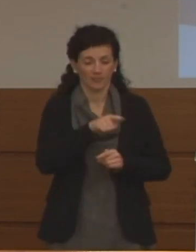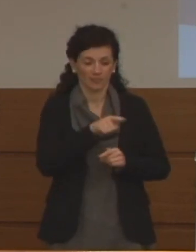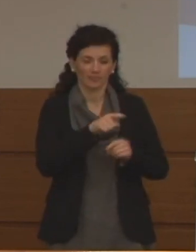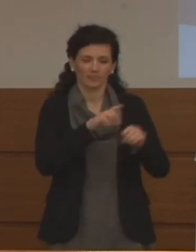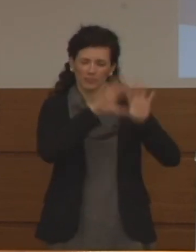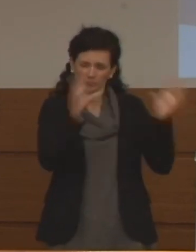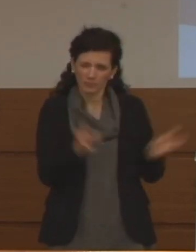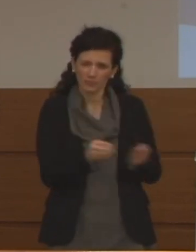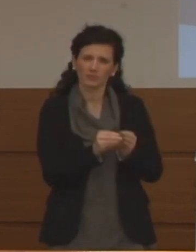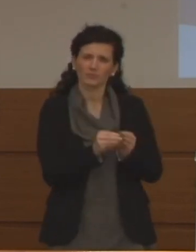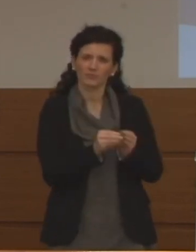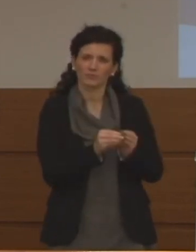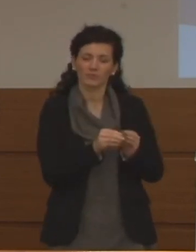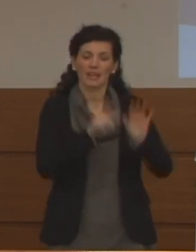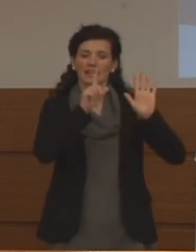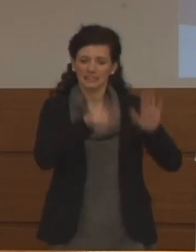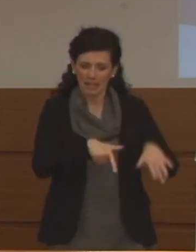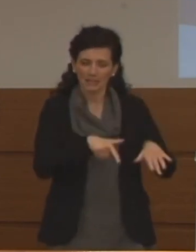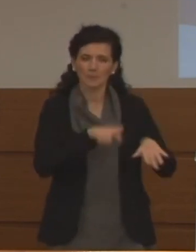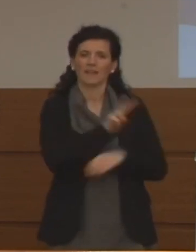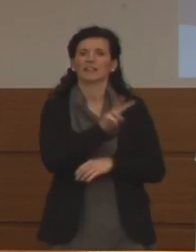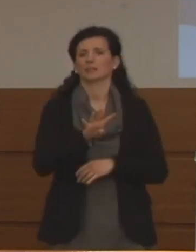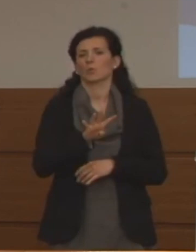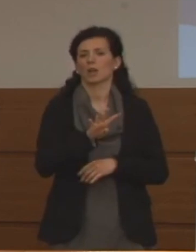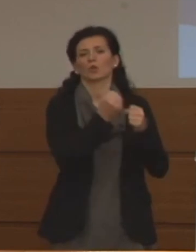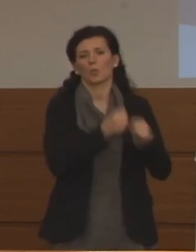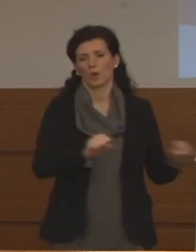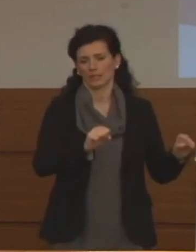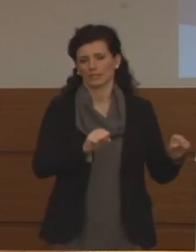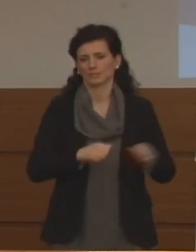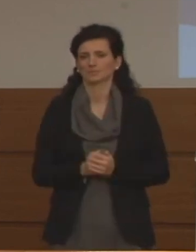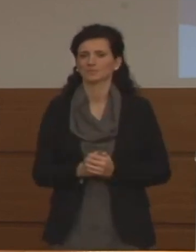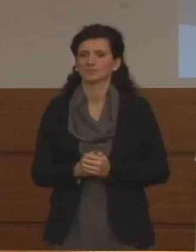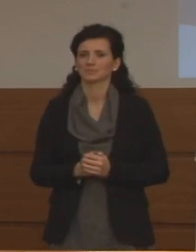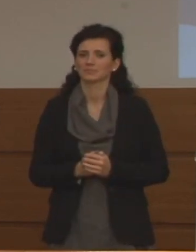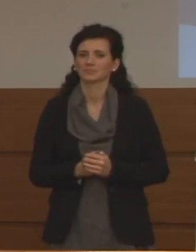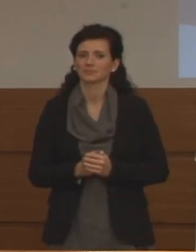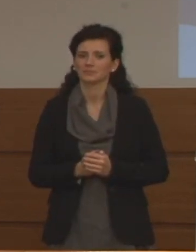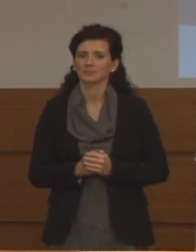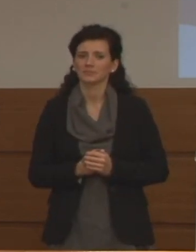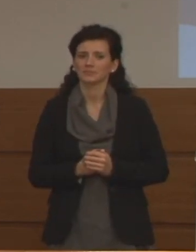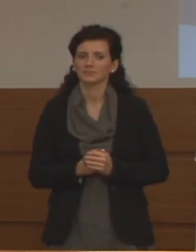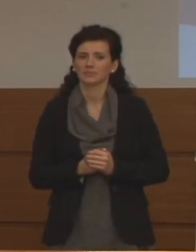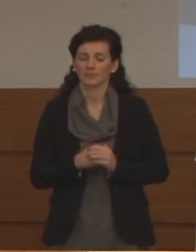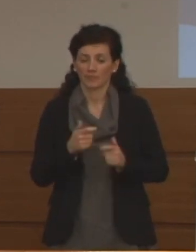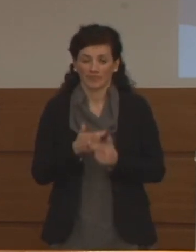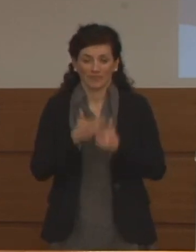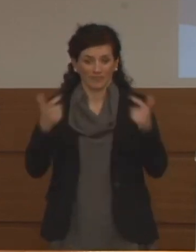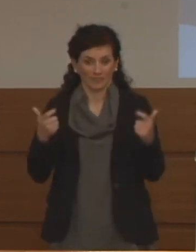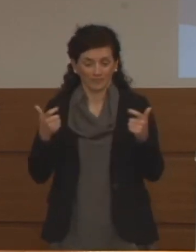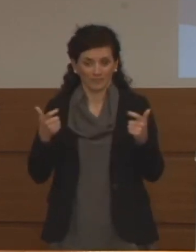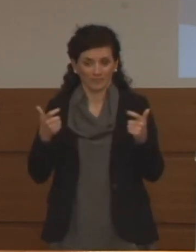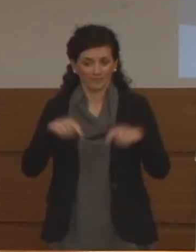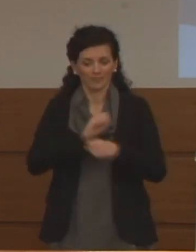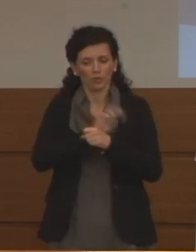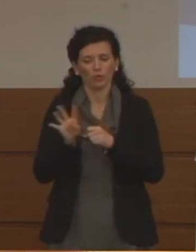delle persone guarite a 7.024 per quanto riguarda l'incremento delle persone attualmente